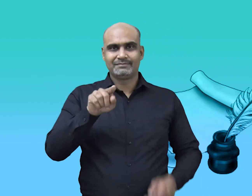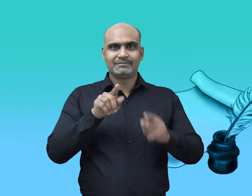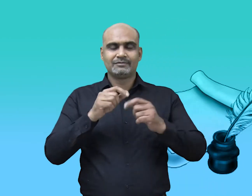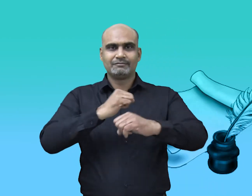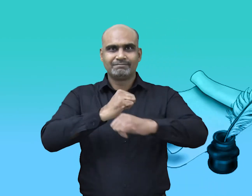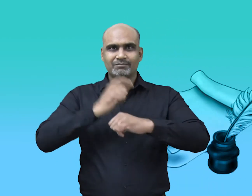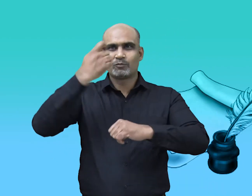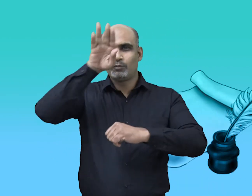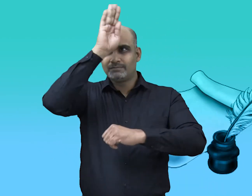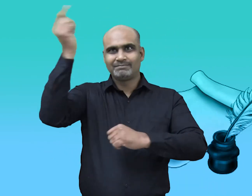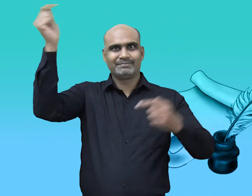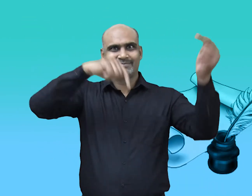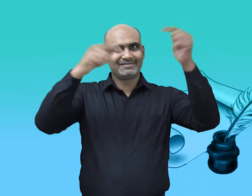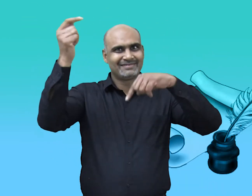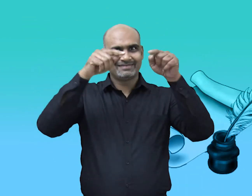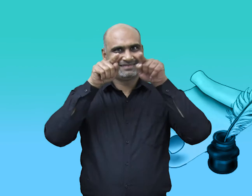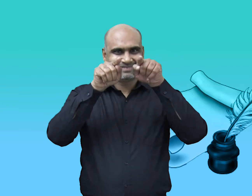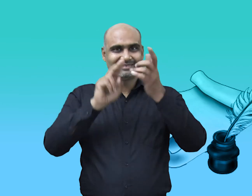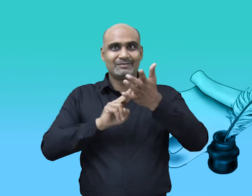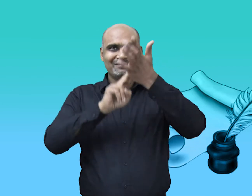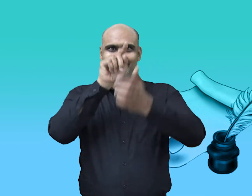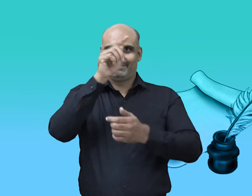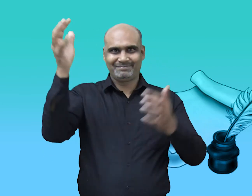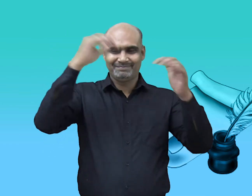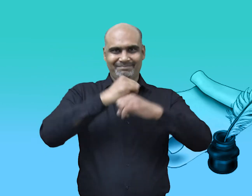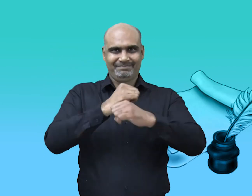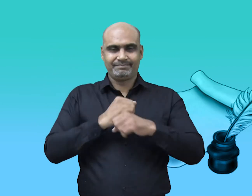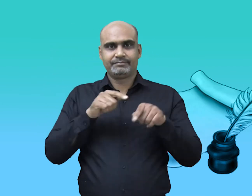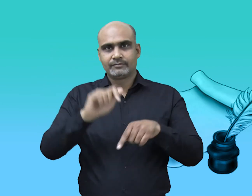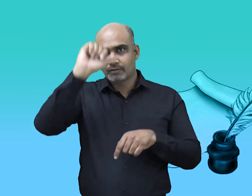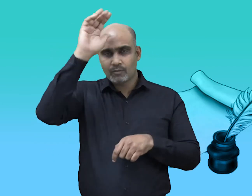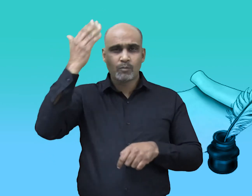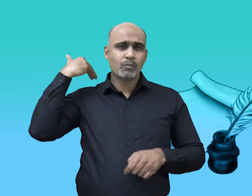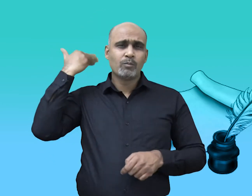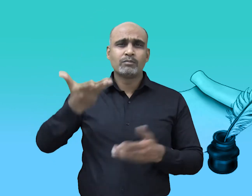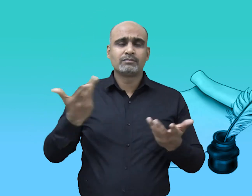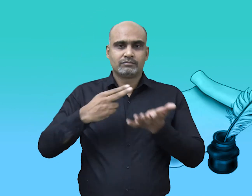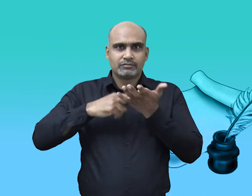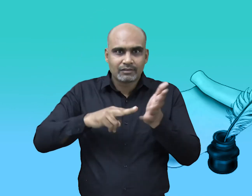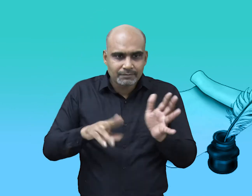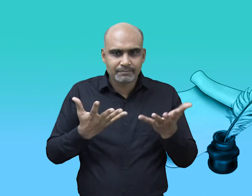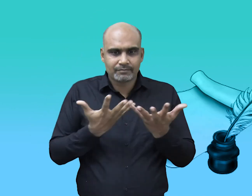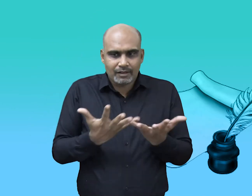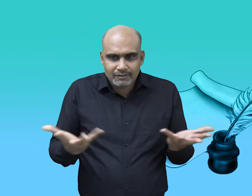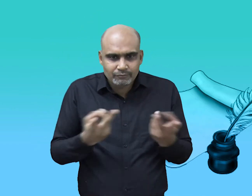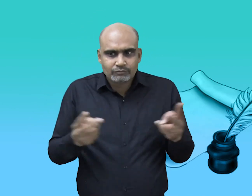कवि कहते हैं कि भारत देश में पुराने समय में आक्रमण हुआ करते थे क्योंकि उस वक्त भारत में